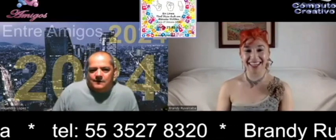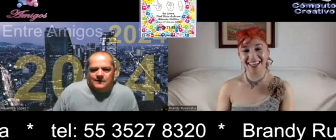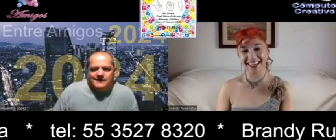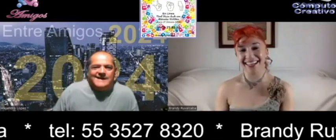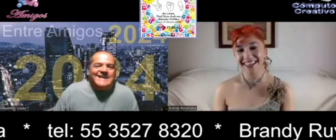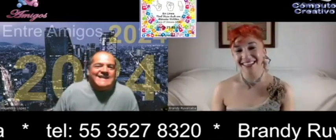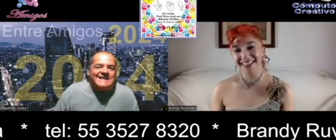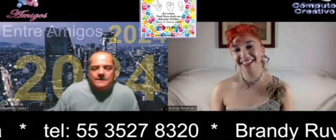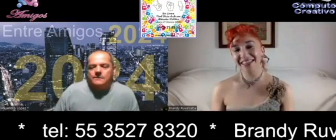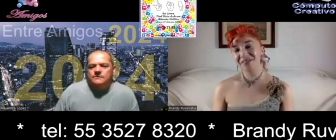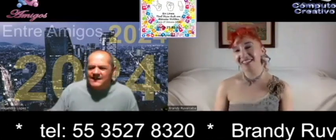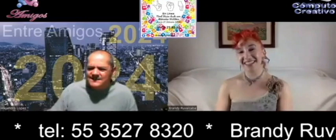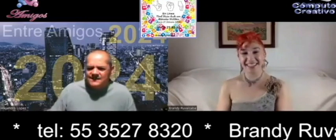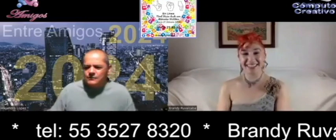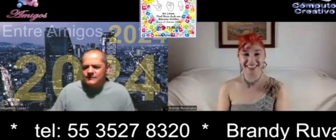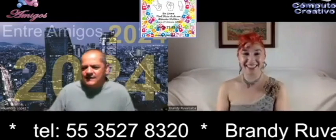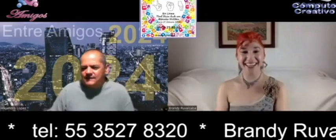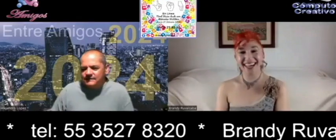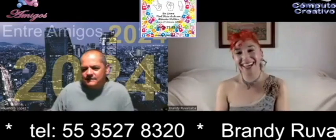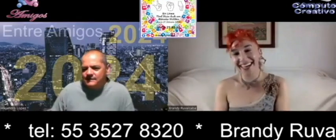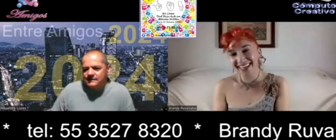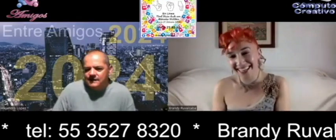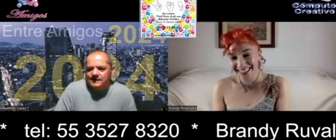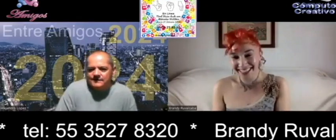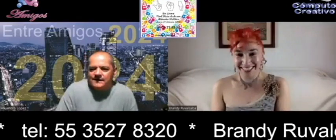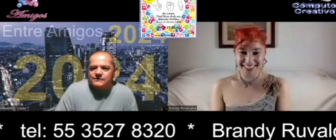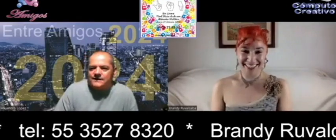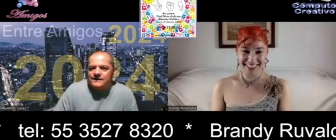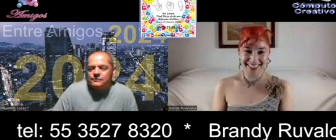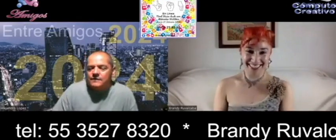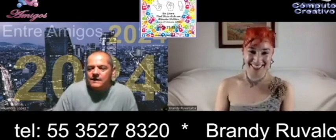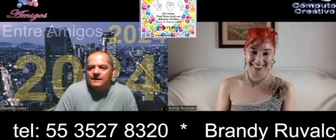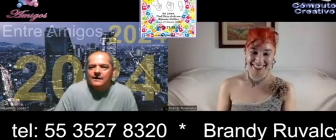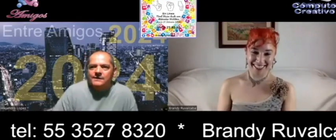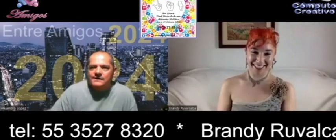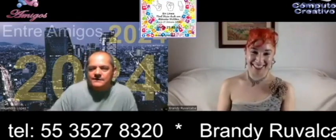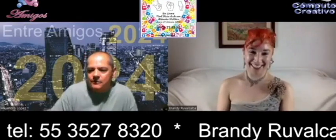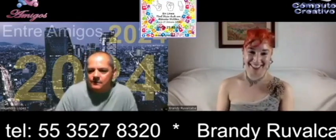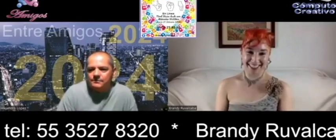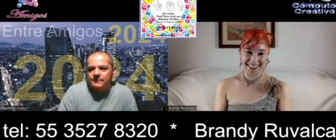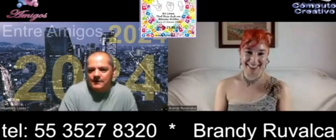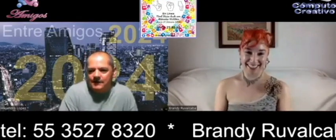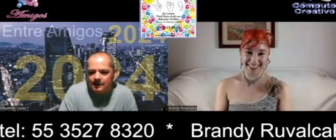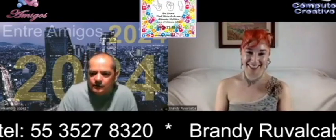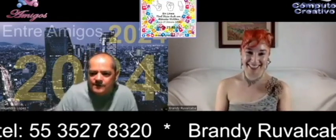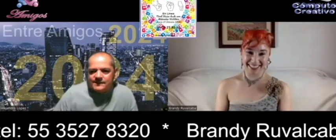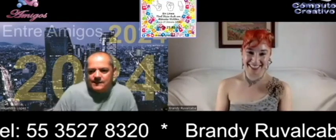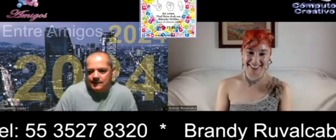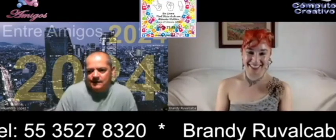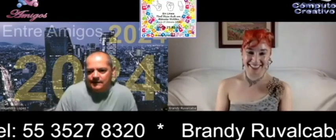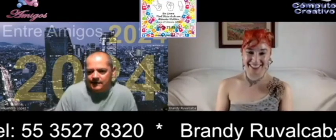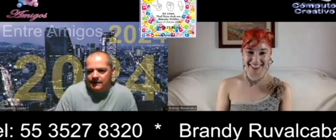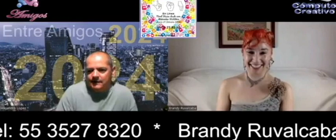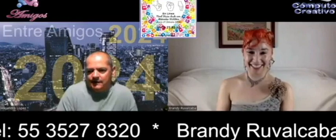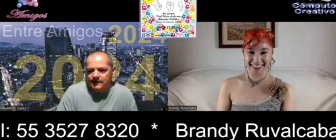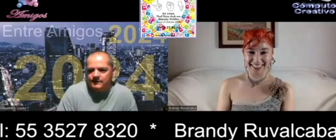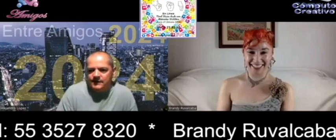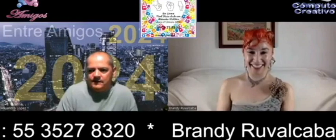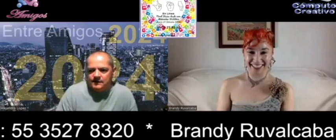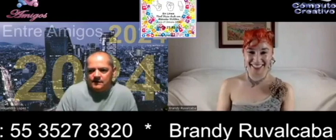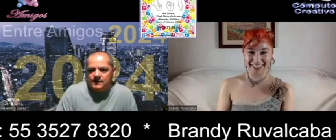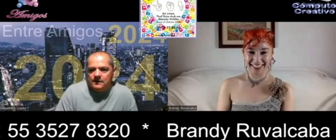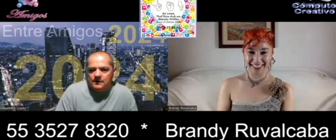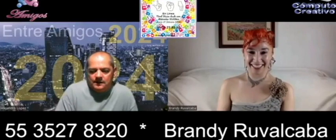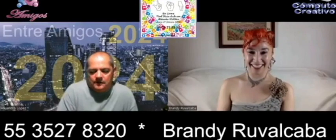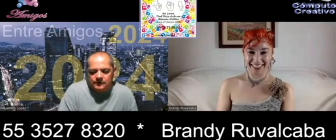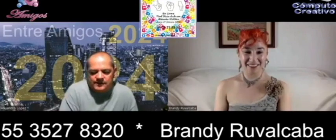porque dicen Sí, niñas, pues, ¿qué es eso? O sea, eso ya es una aberración lingüística,